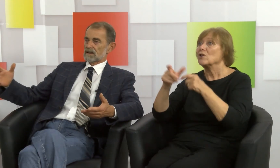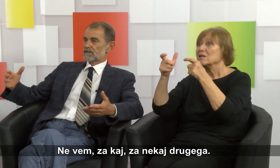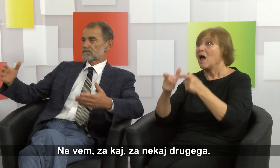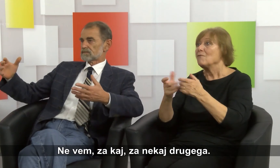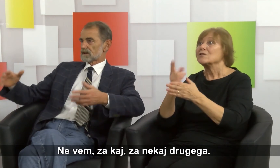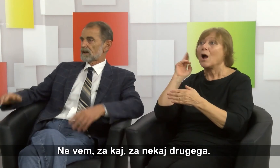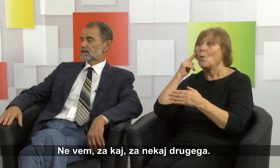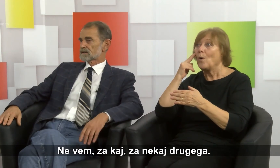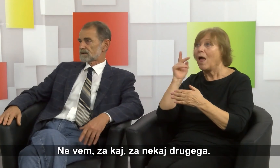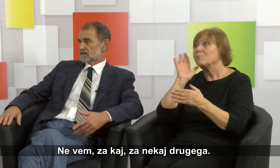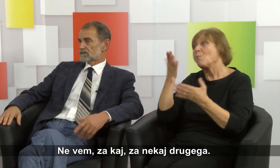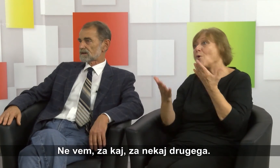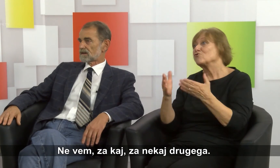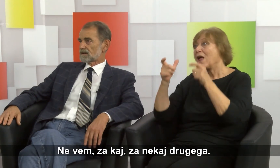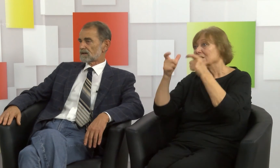ne vem, zakaj, ne, za nekaj drugega.